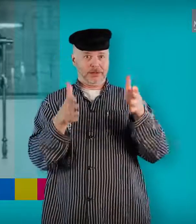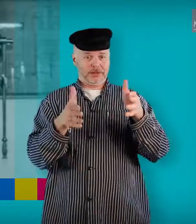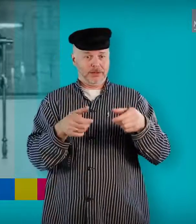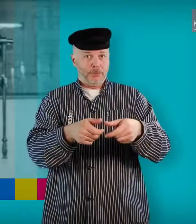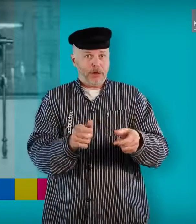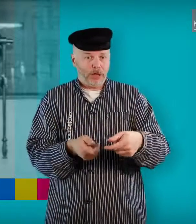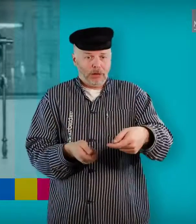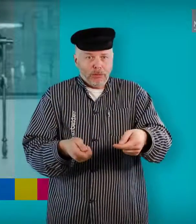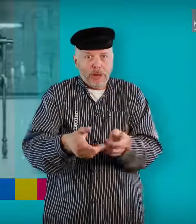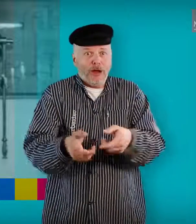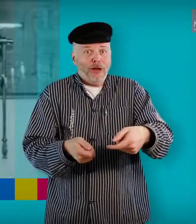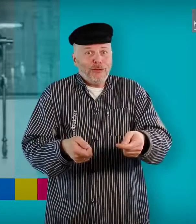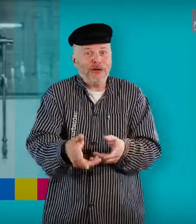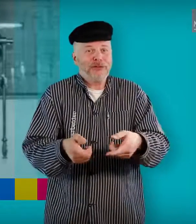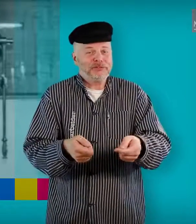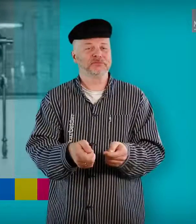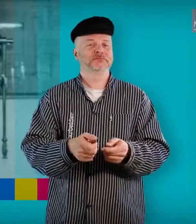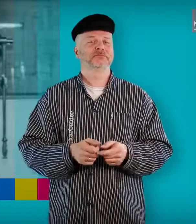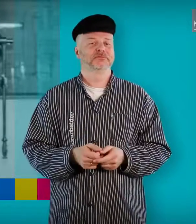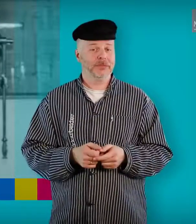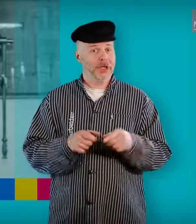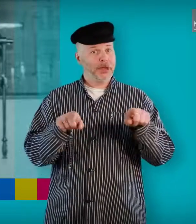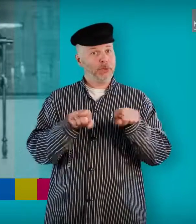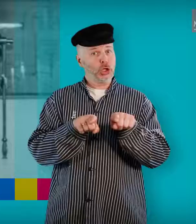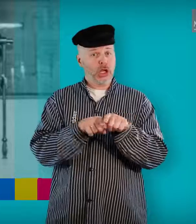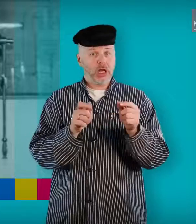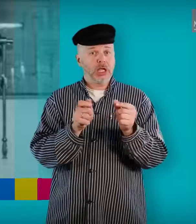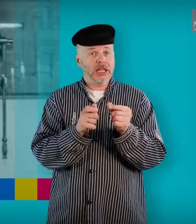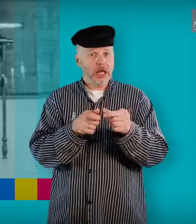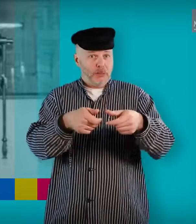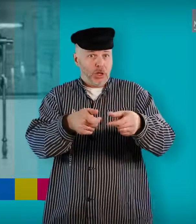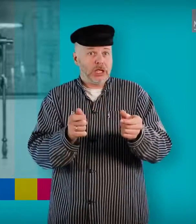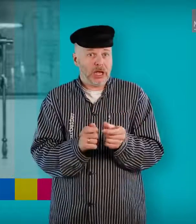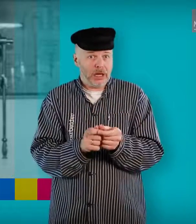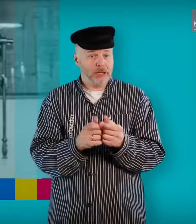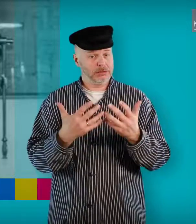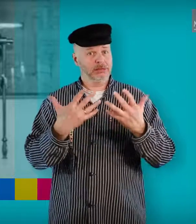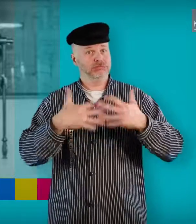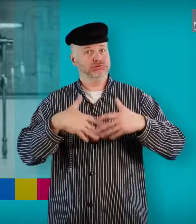gjorde at man kunne sette lokket på veldig raskt, og man økte produksjonen av sardinbokser.